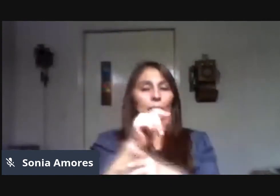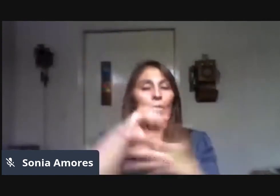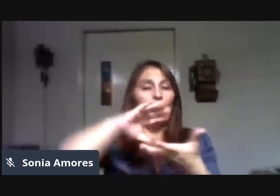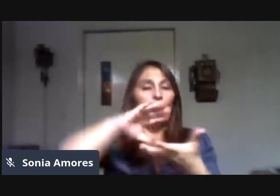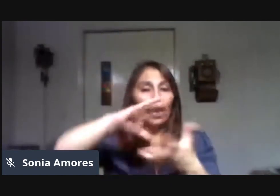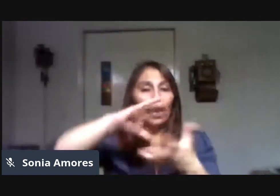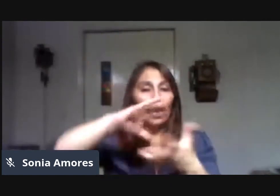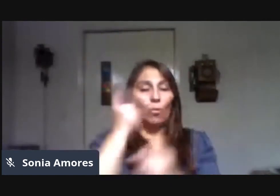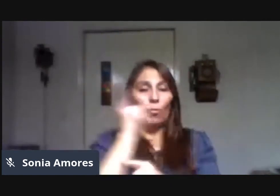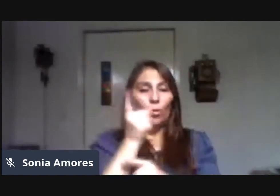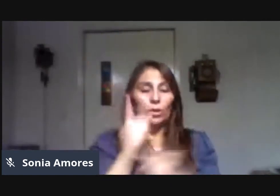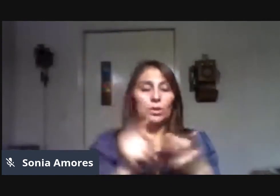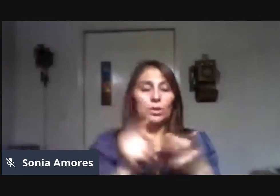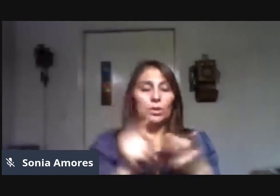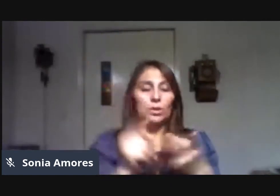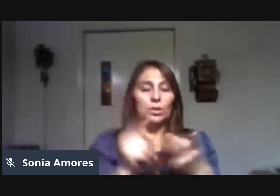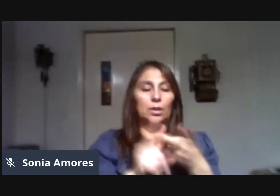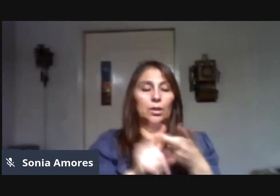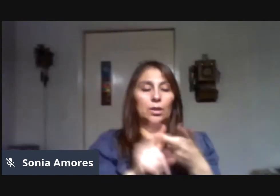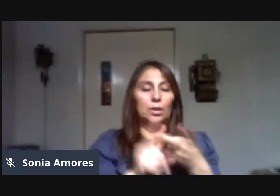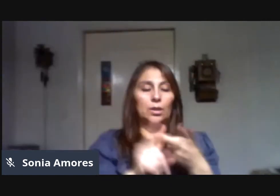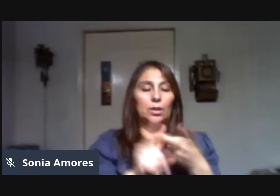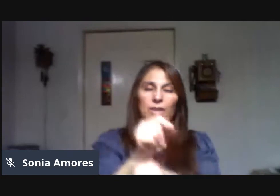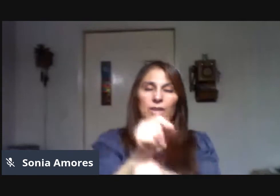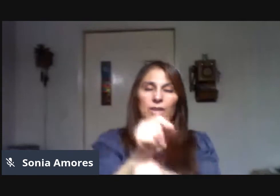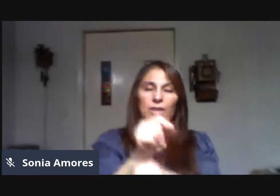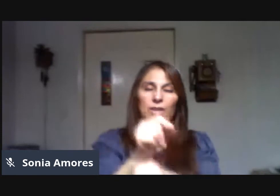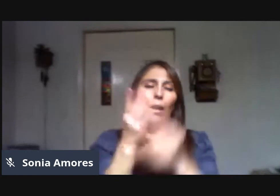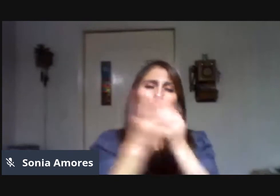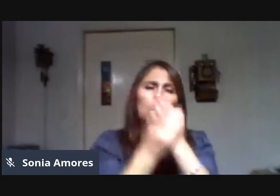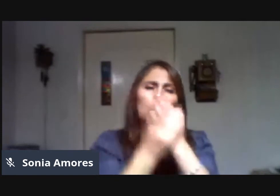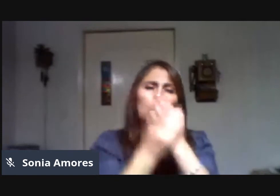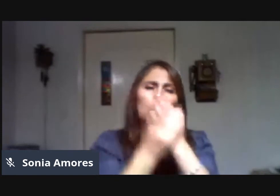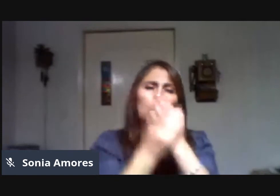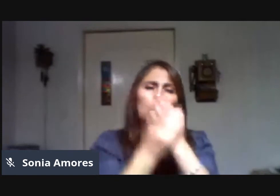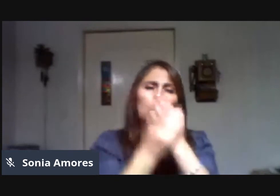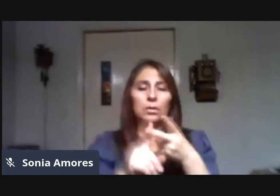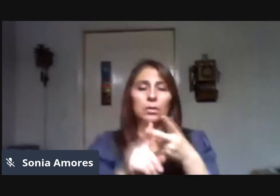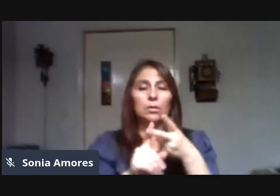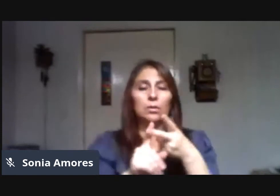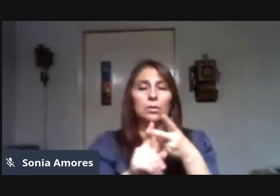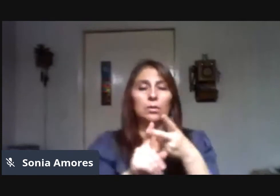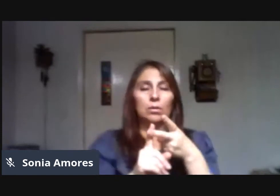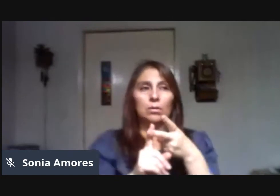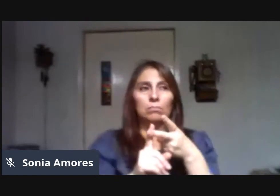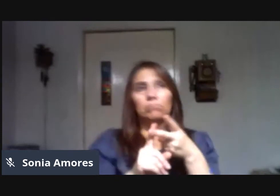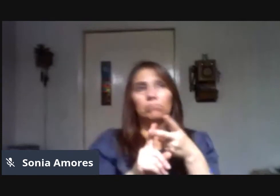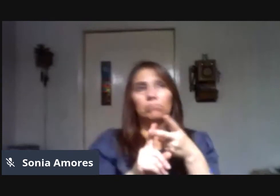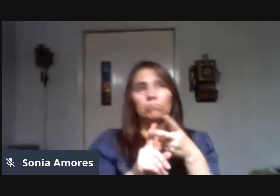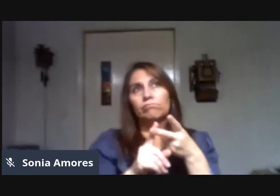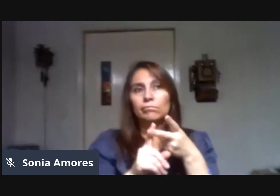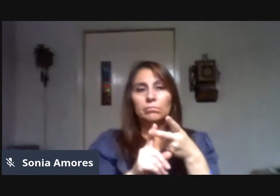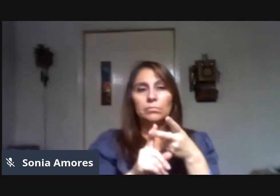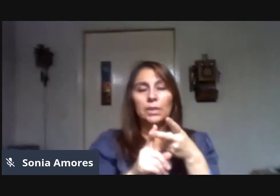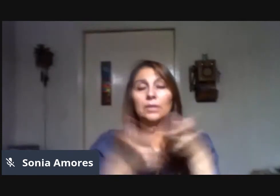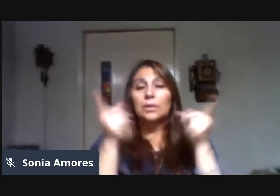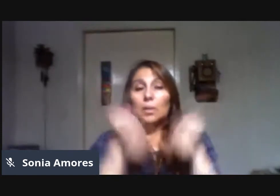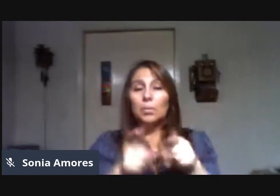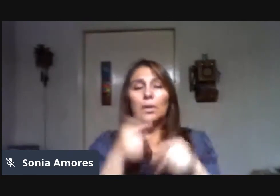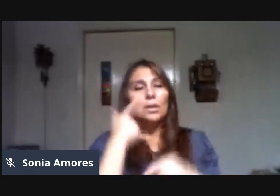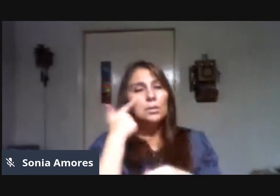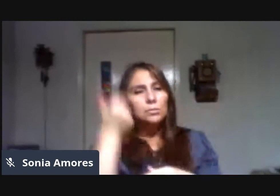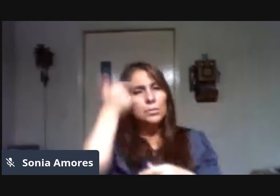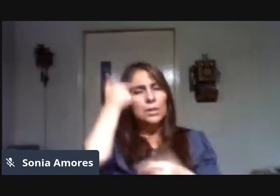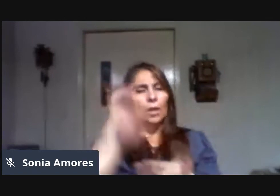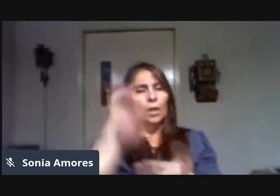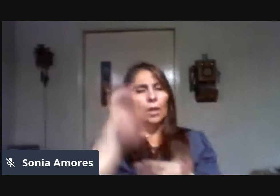la crítica al empobrecimiento, es también saltar y pararnos desde otro